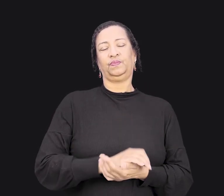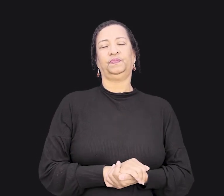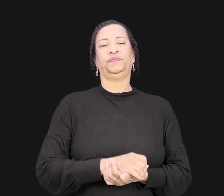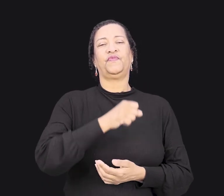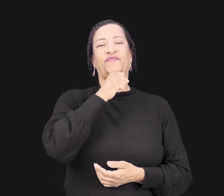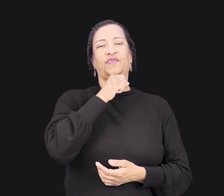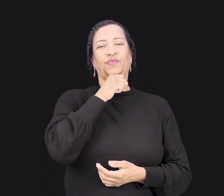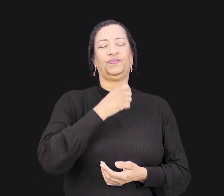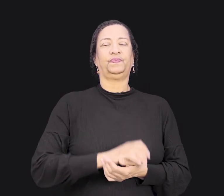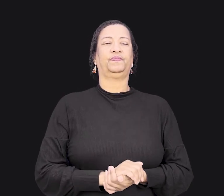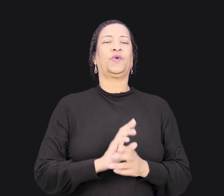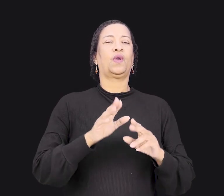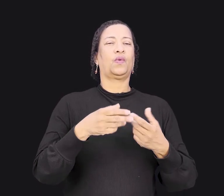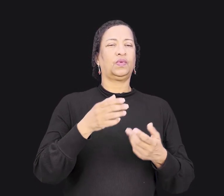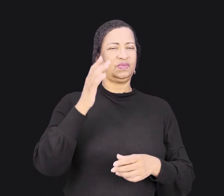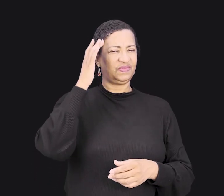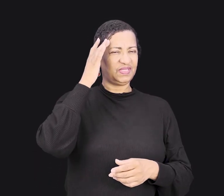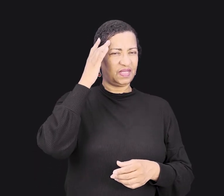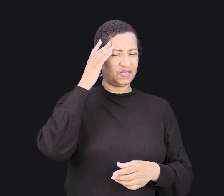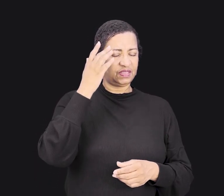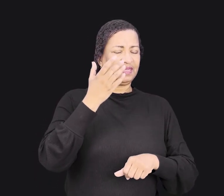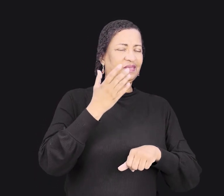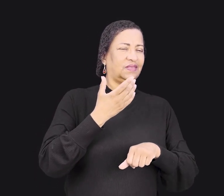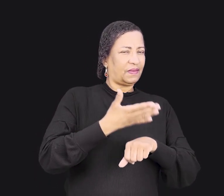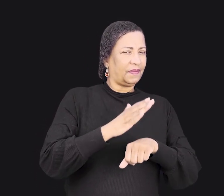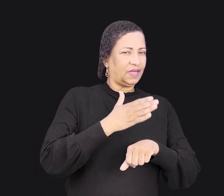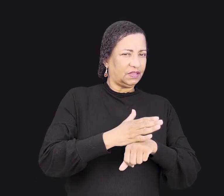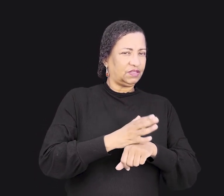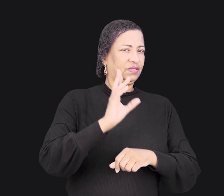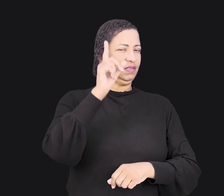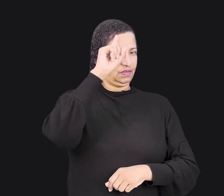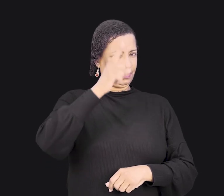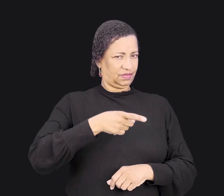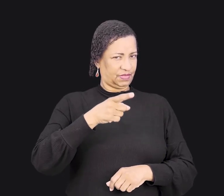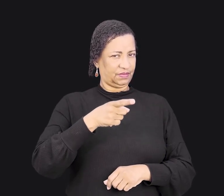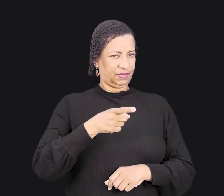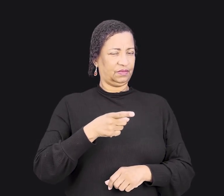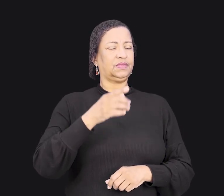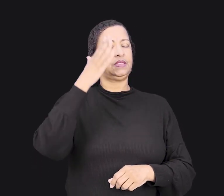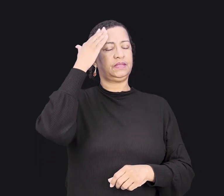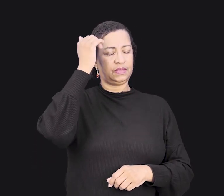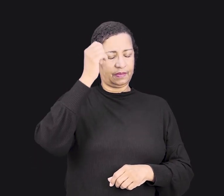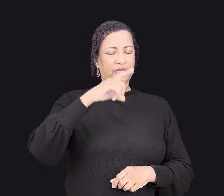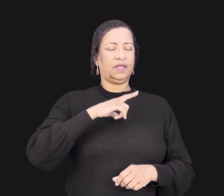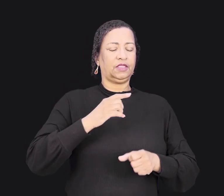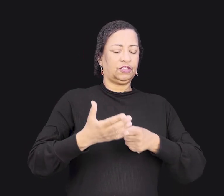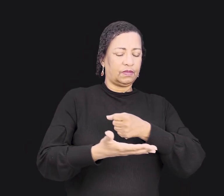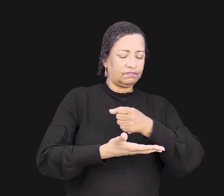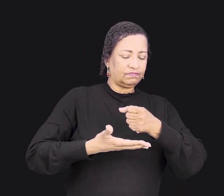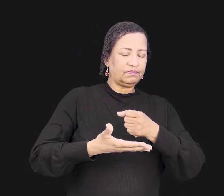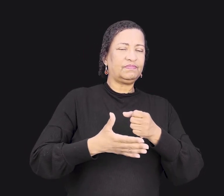você achar que está aplicando esse mandamento velho e novo, saberá que está diante de uma das bases da certeza da salvação.